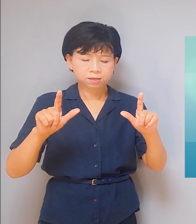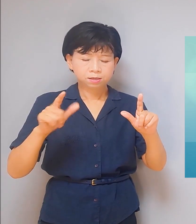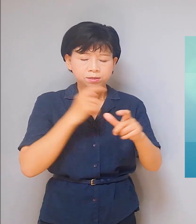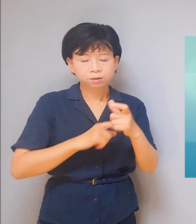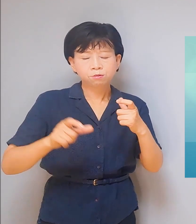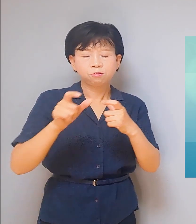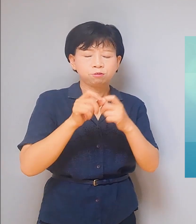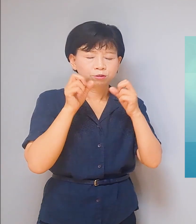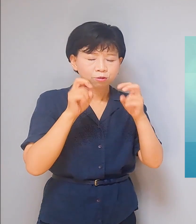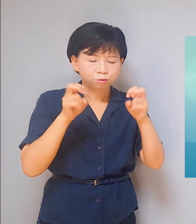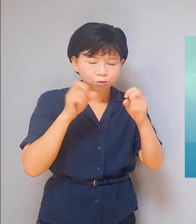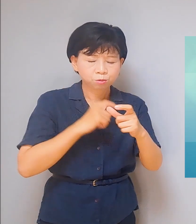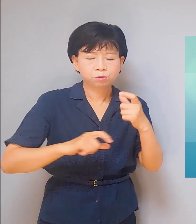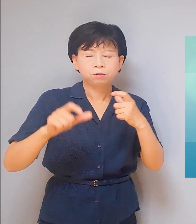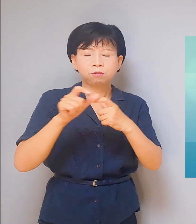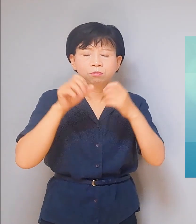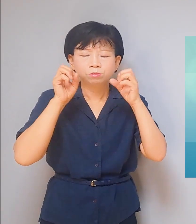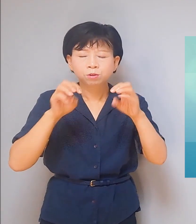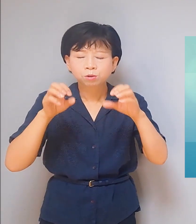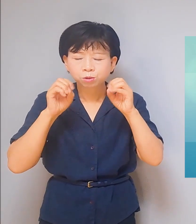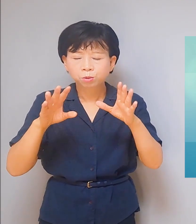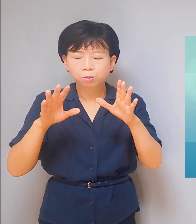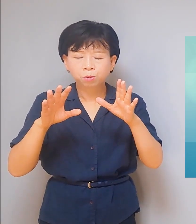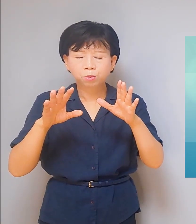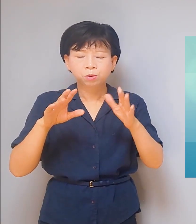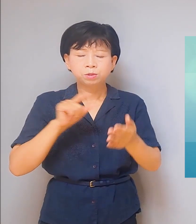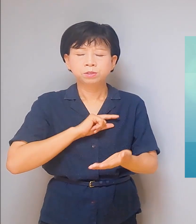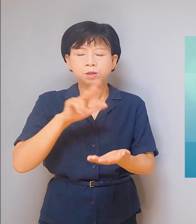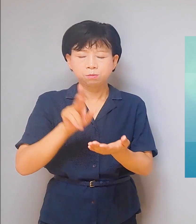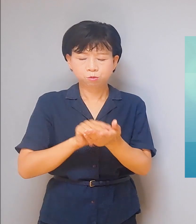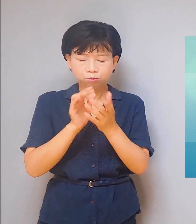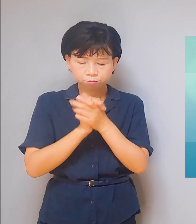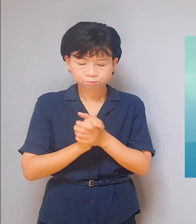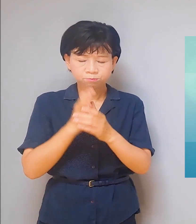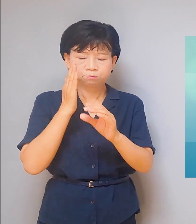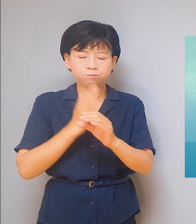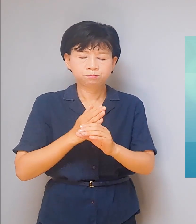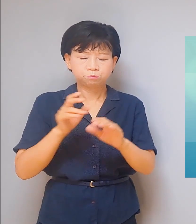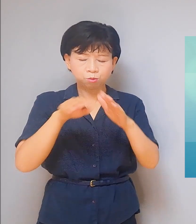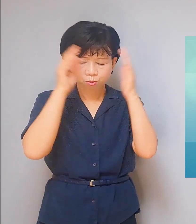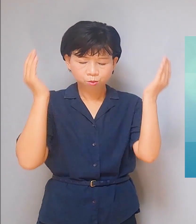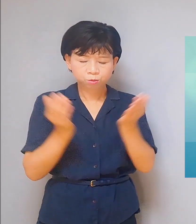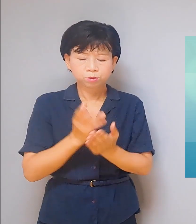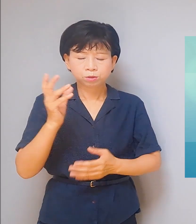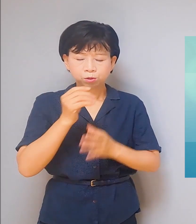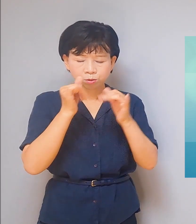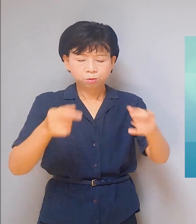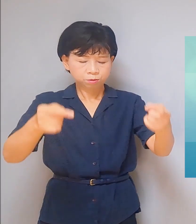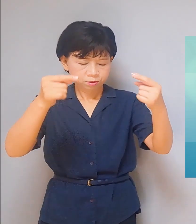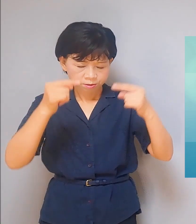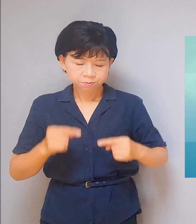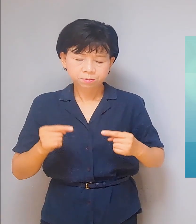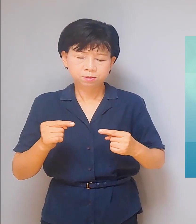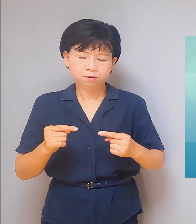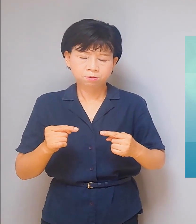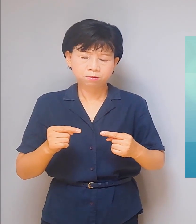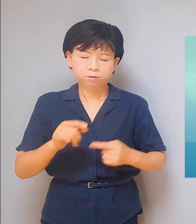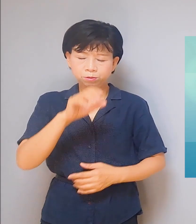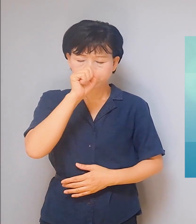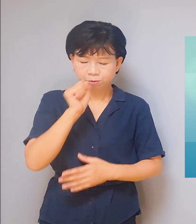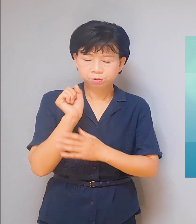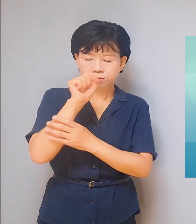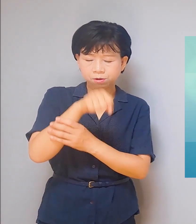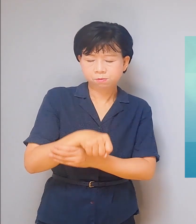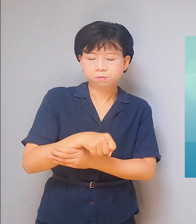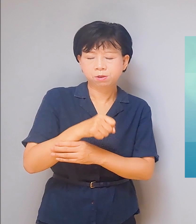더 전도한 제목으로 기도 중입니다. 모든 성도들이 다 함께 참여하셔서 좋은